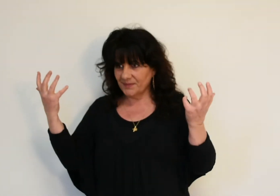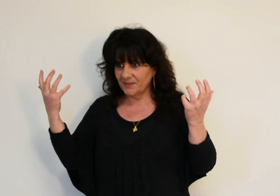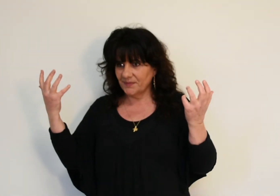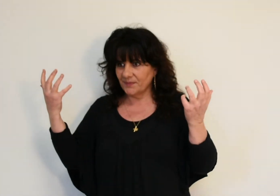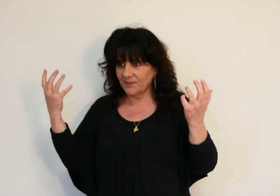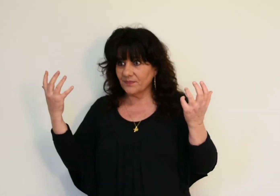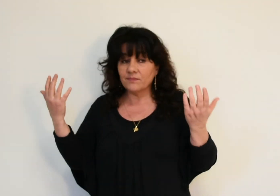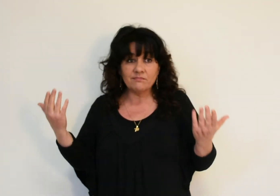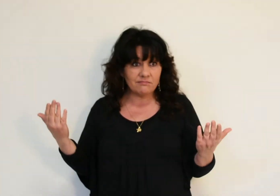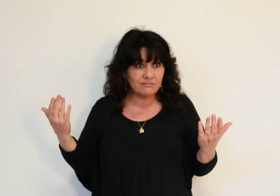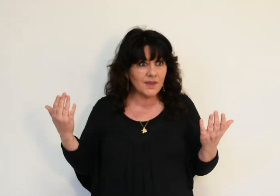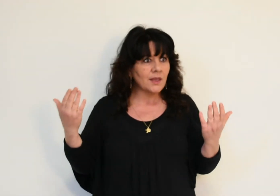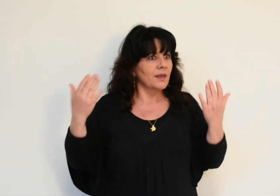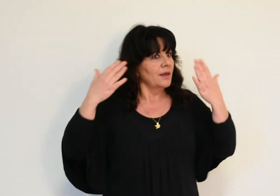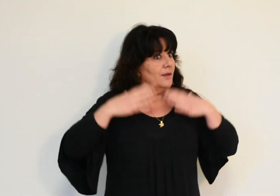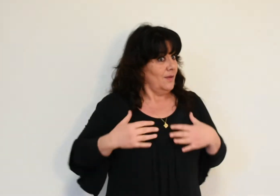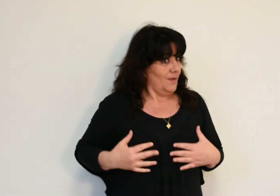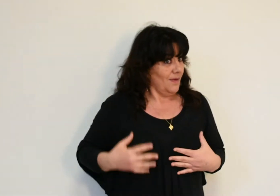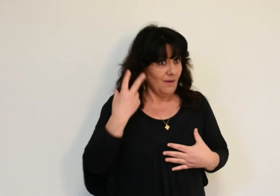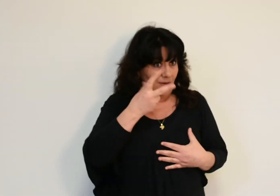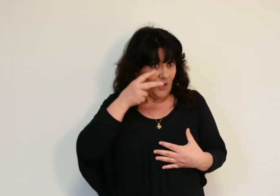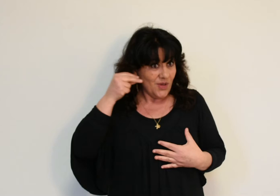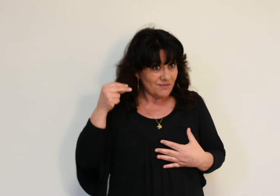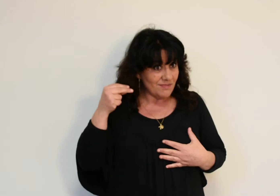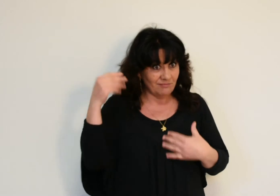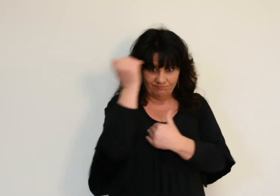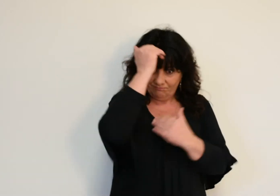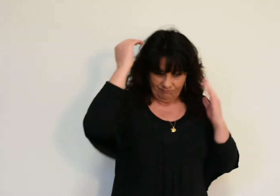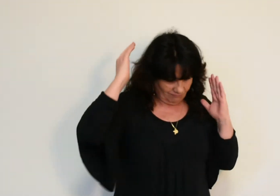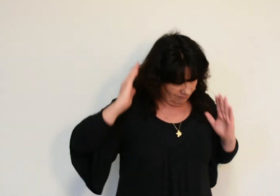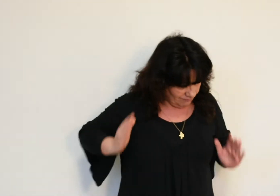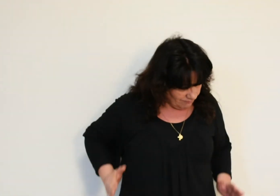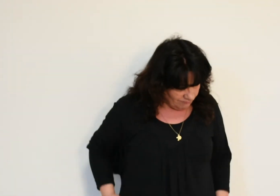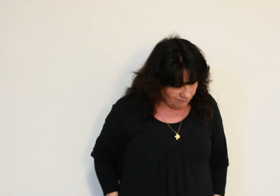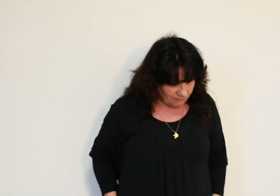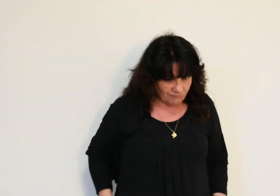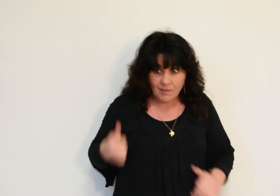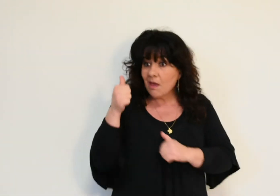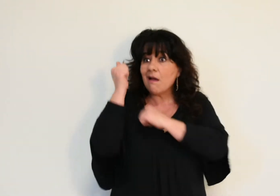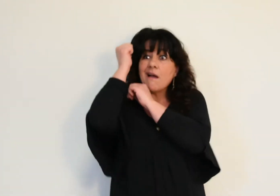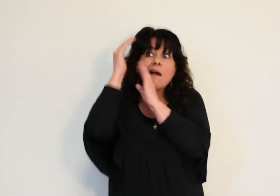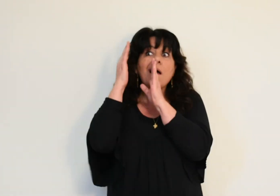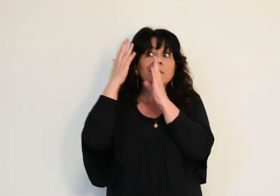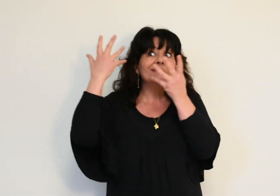Le corps humain se compose non pas d'un seul, mais de plusieurs membres.